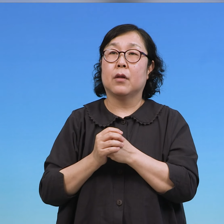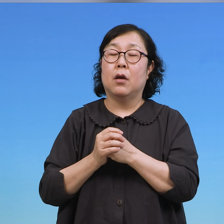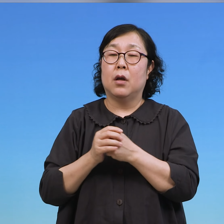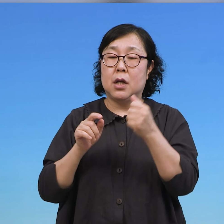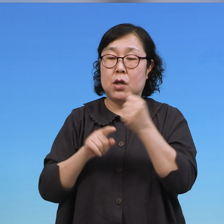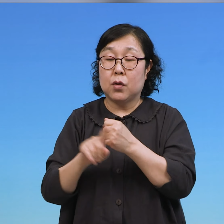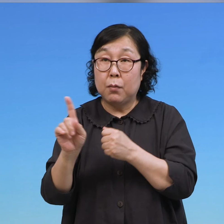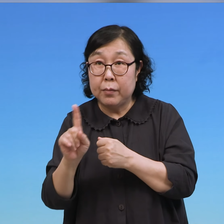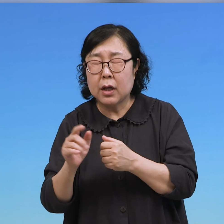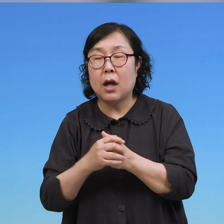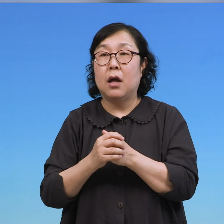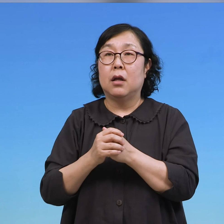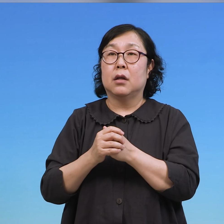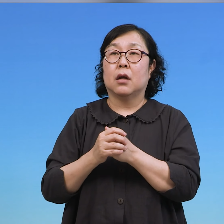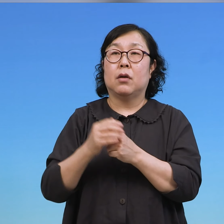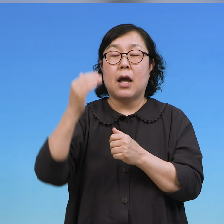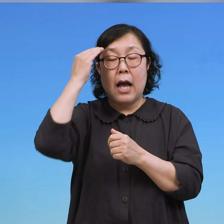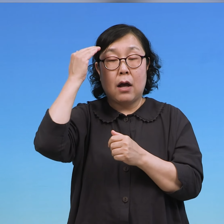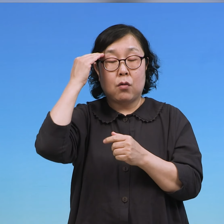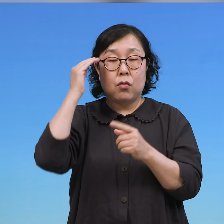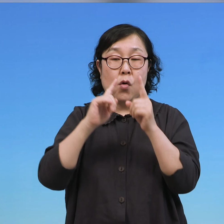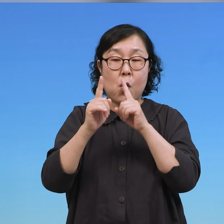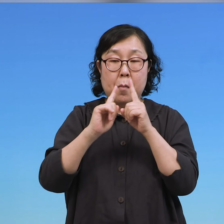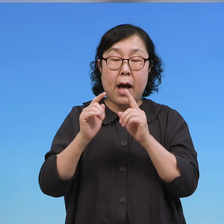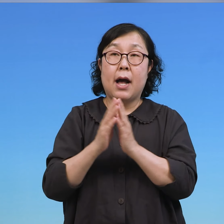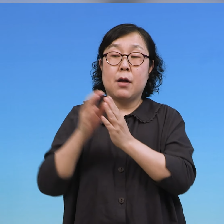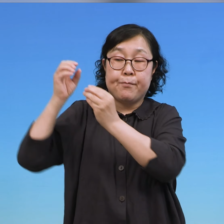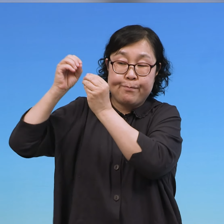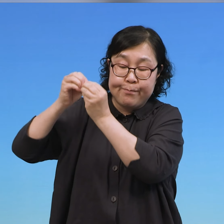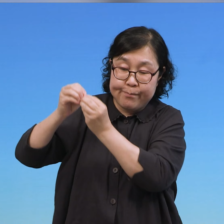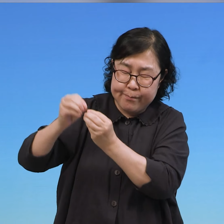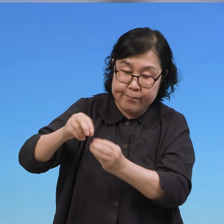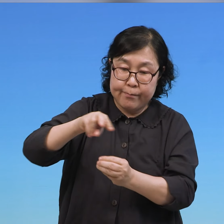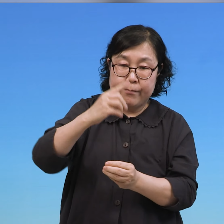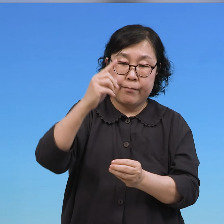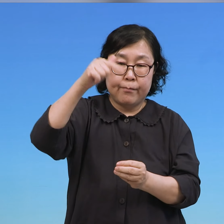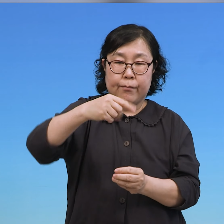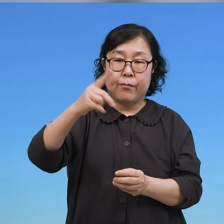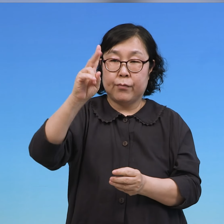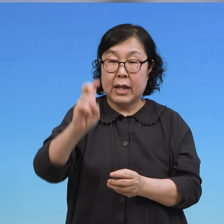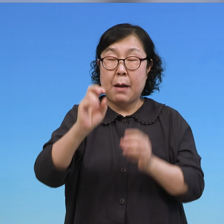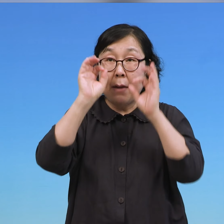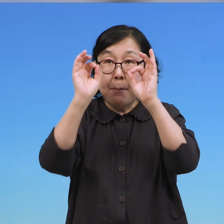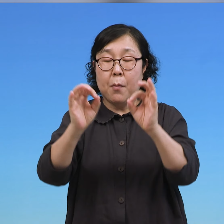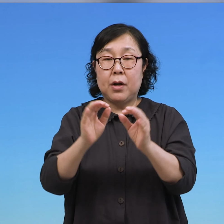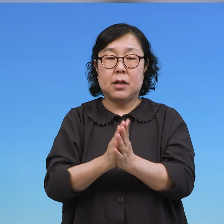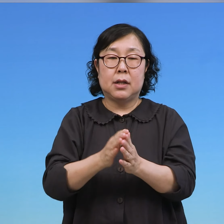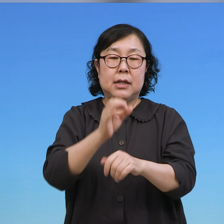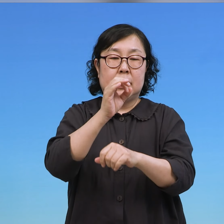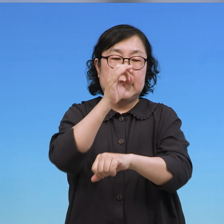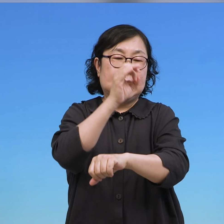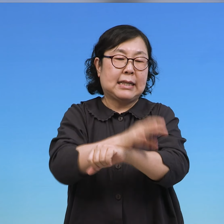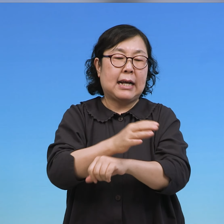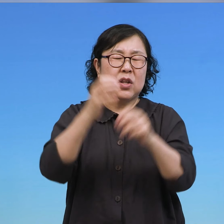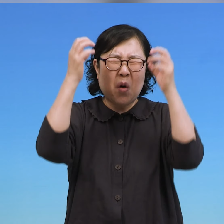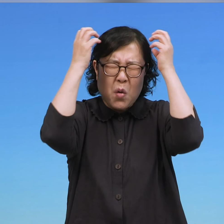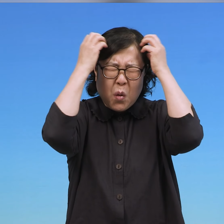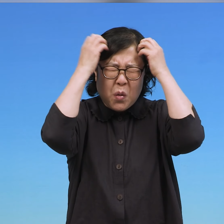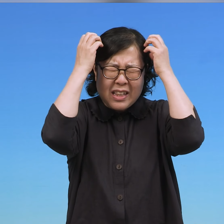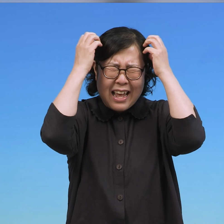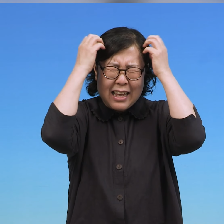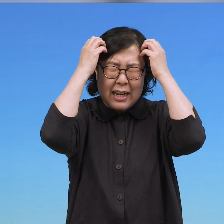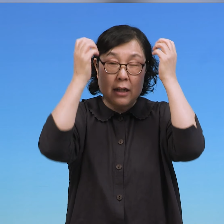우리말에 그 사서고생 이런 말이 있잖아요. 그 3절까지 하고 10편을 끝냈으면 되는데 뭐하러 괜히